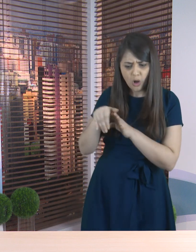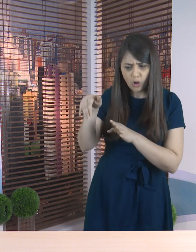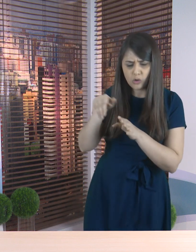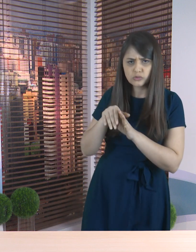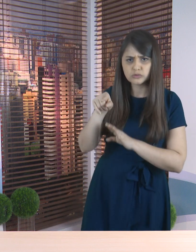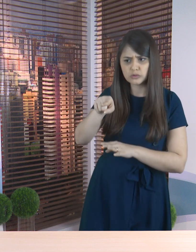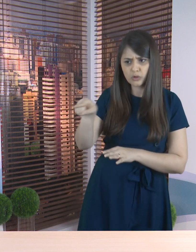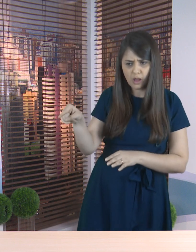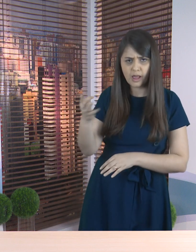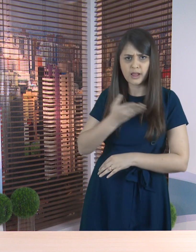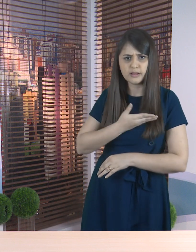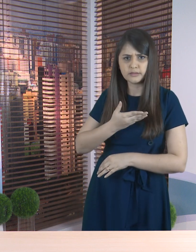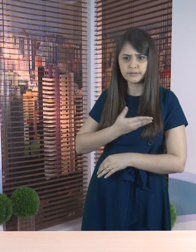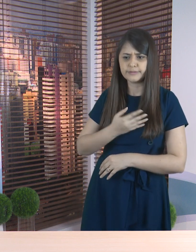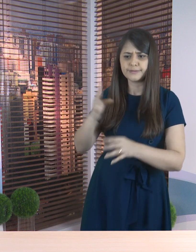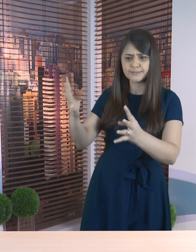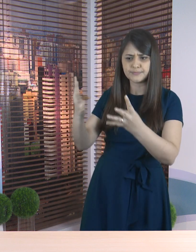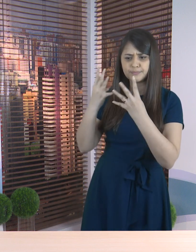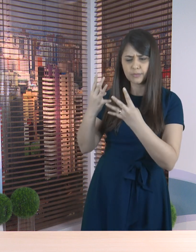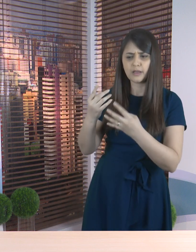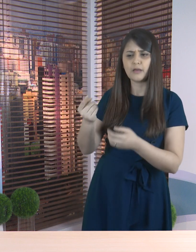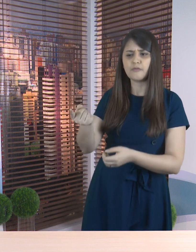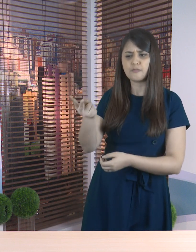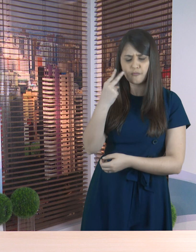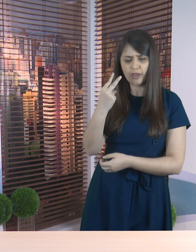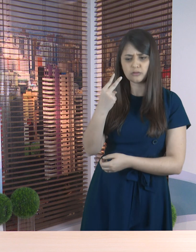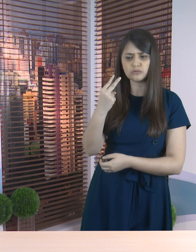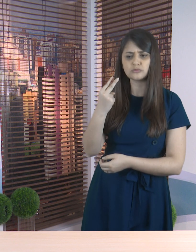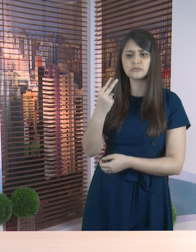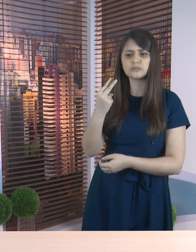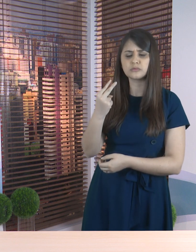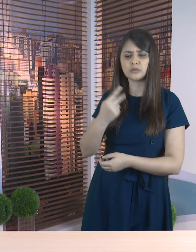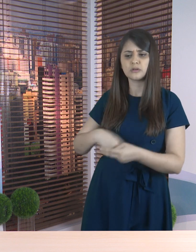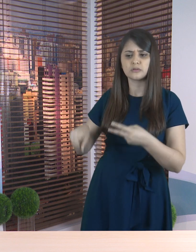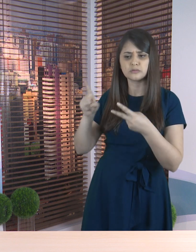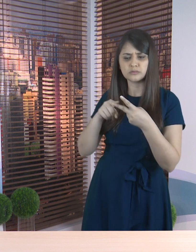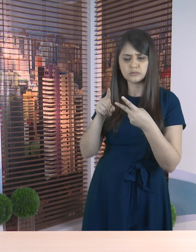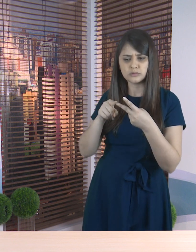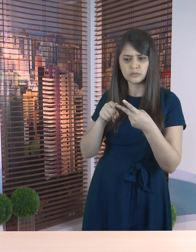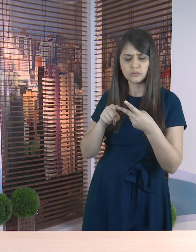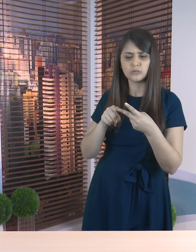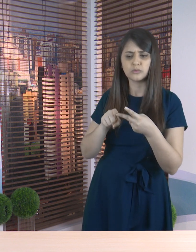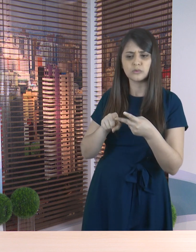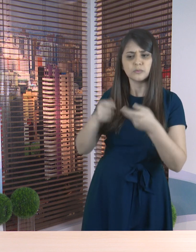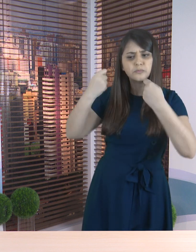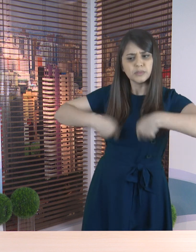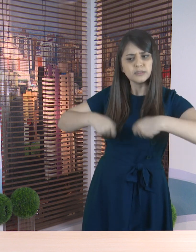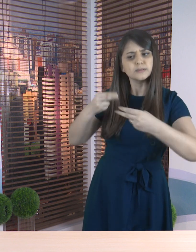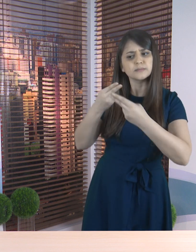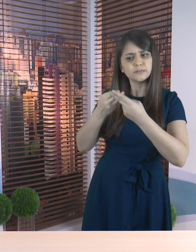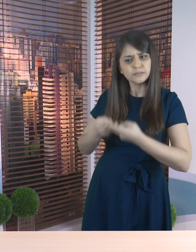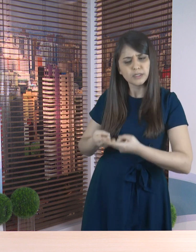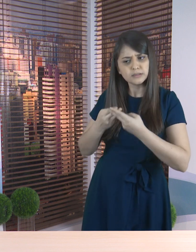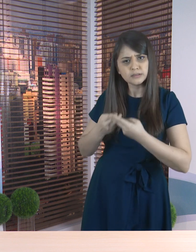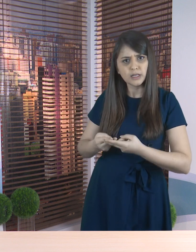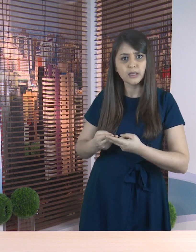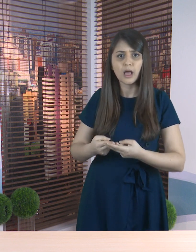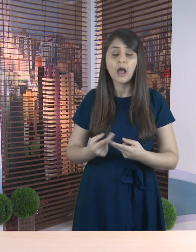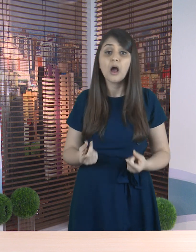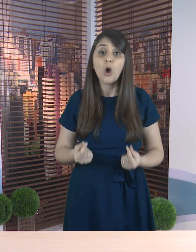ouça. Segundo, seja paciente. A prosperidade exterior é uma marca da igreja e de